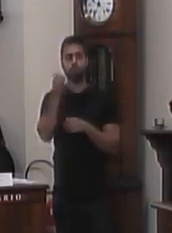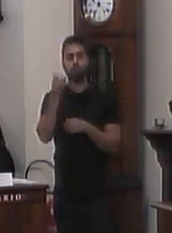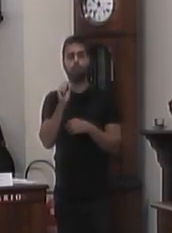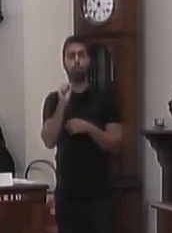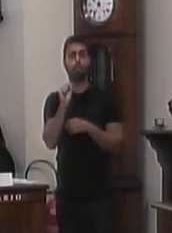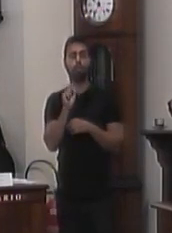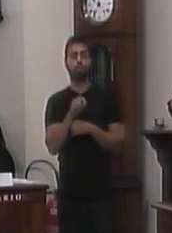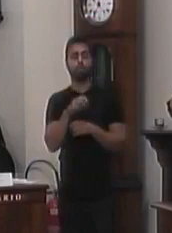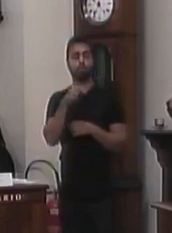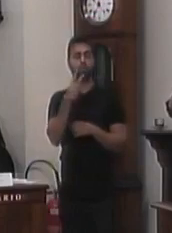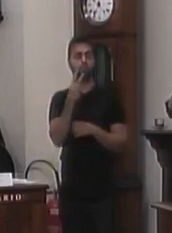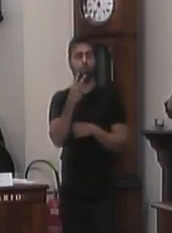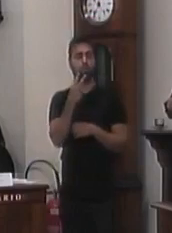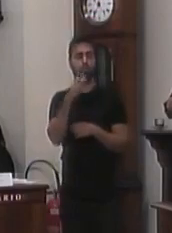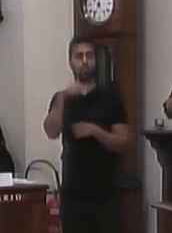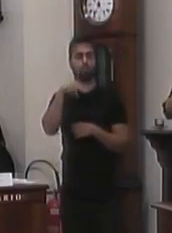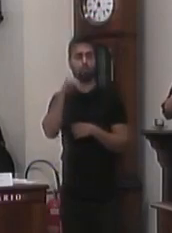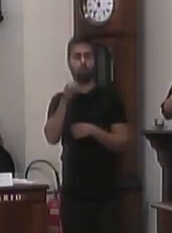também sobre isso aqui.